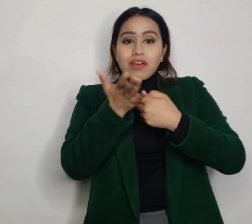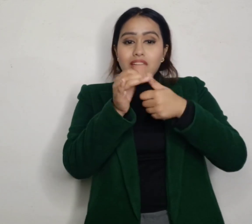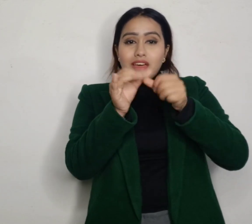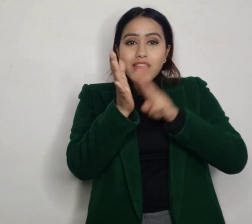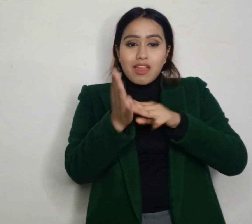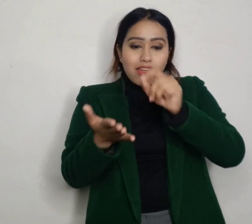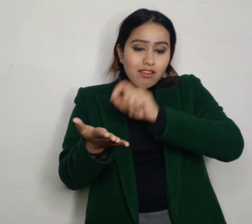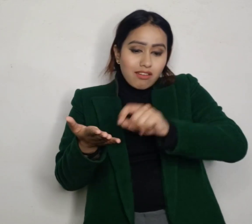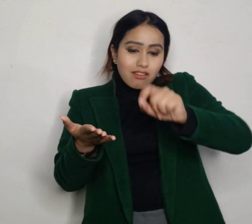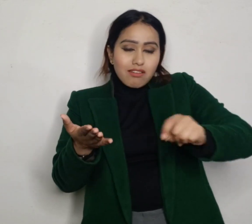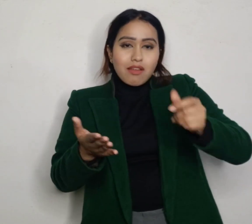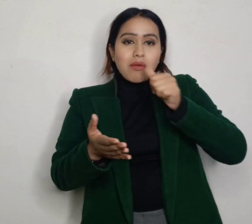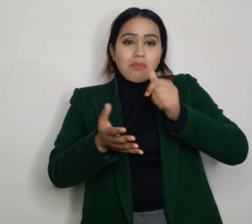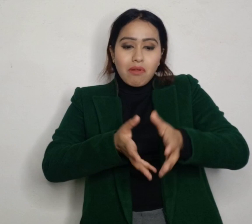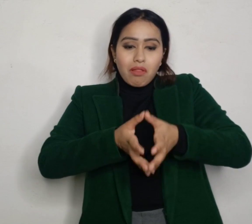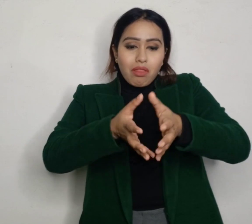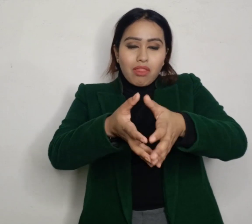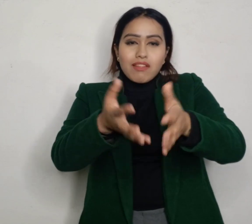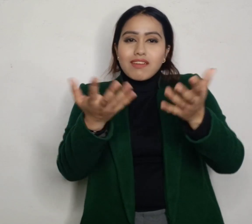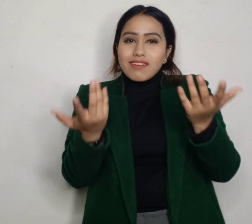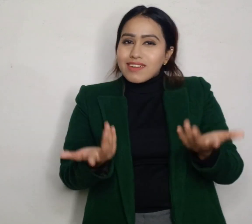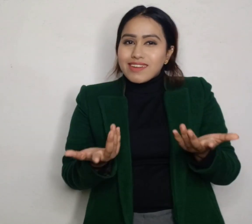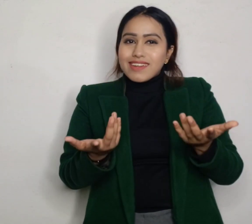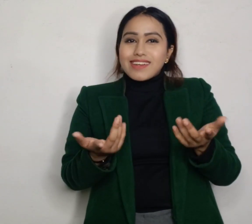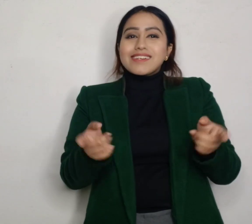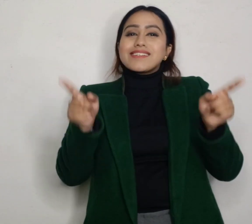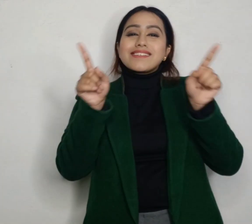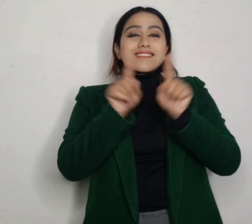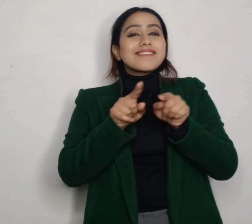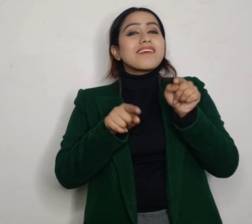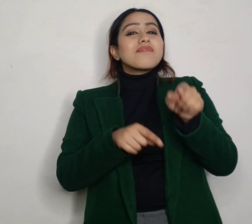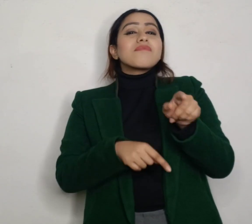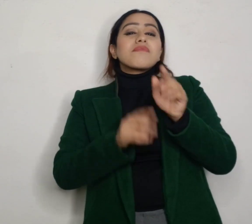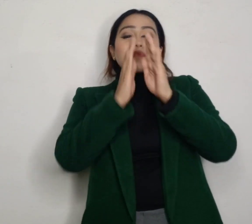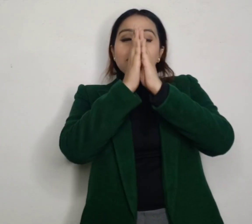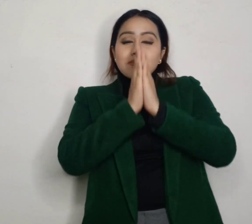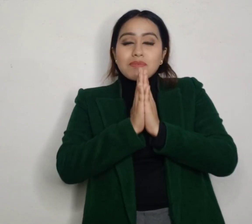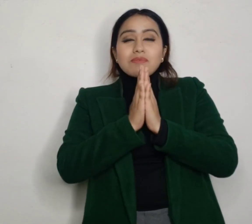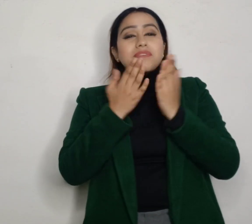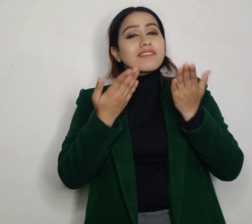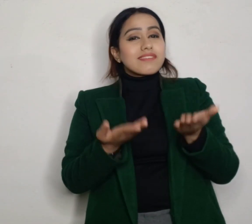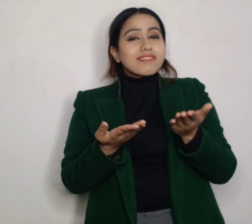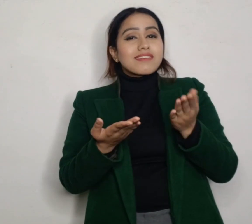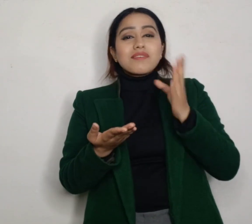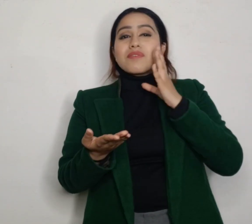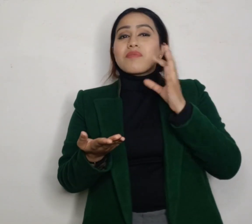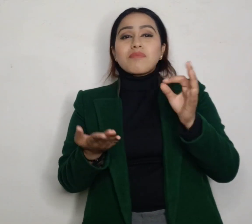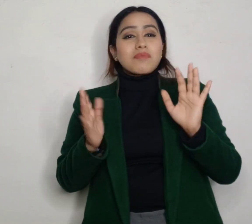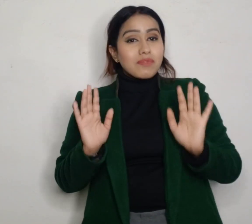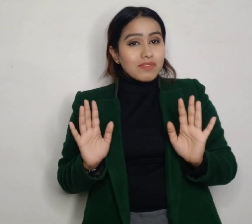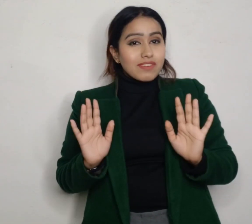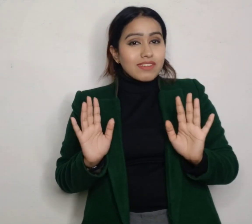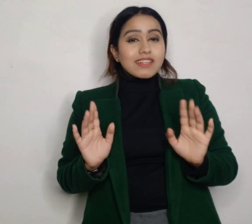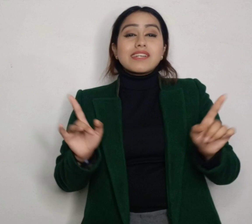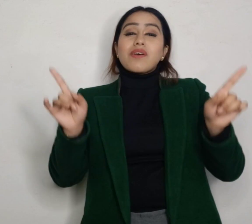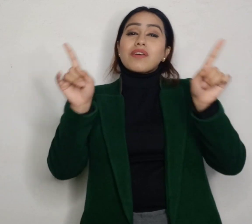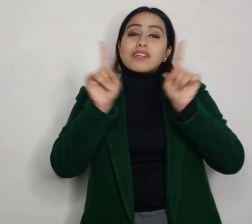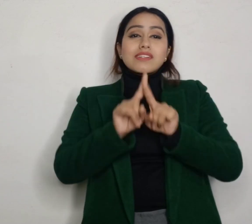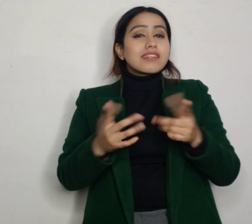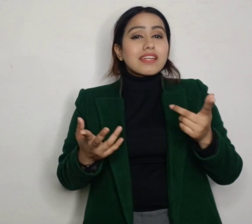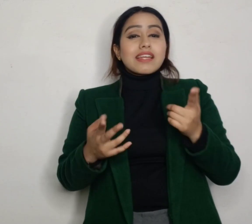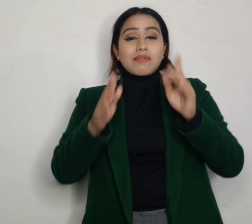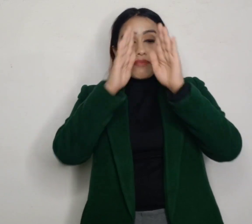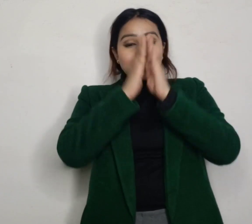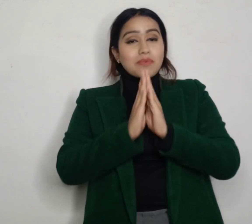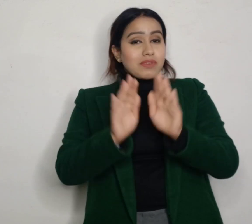लिखा हो तो पत्थर तैर जाए। बस प्रभु की महिमा बताती हुई छोटी सी कथा जो है, प्रसंग जो है, मैंने आपको सुनाया।